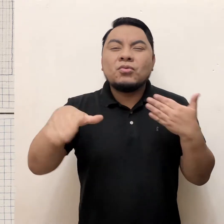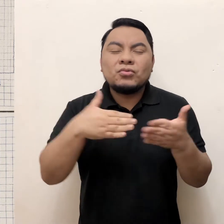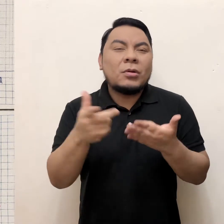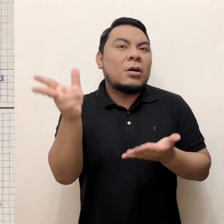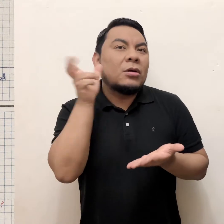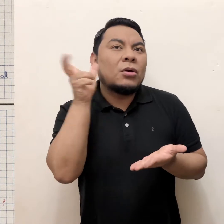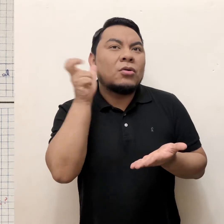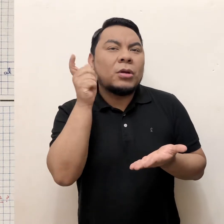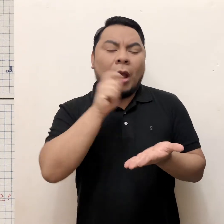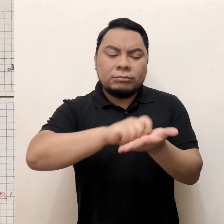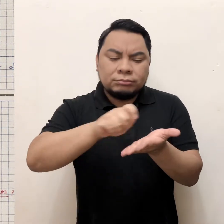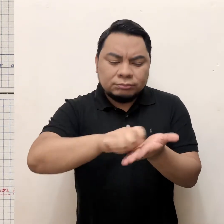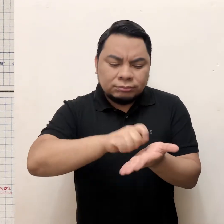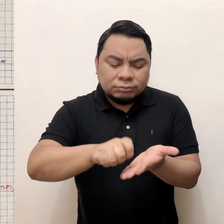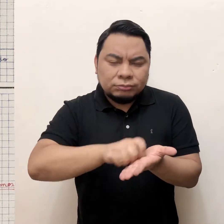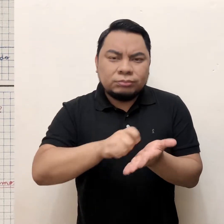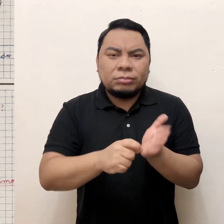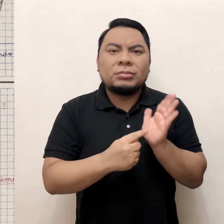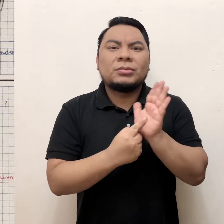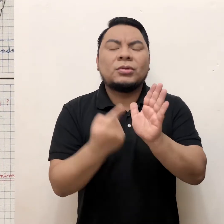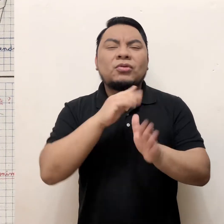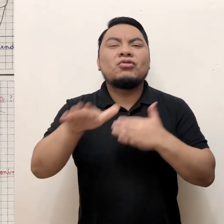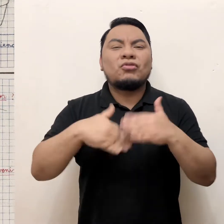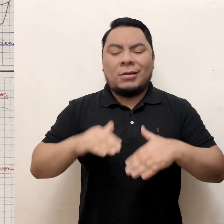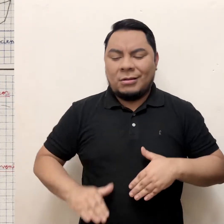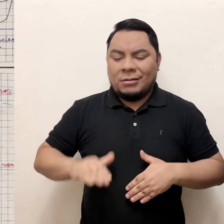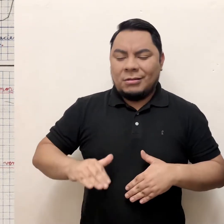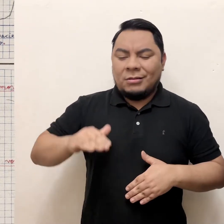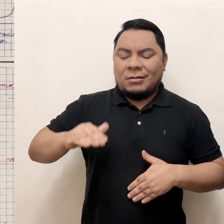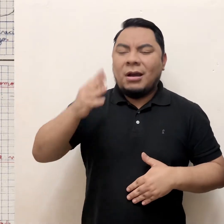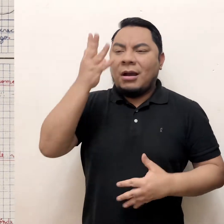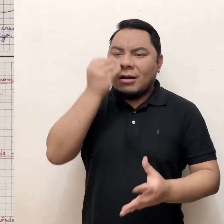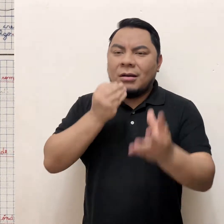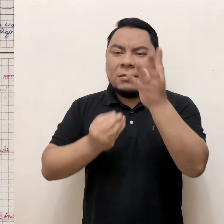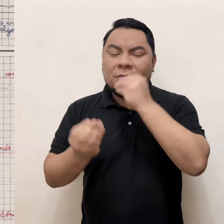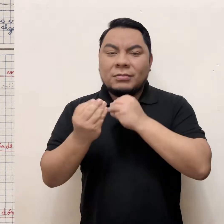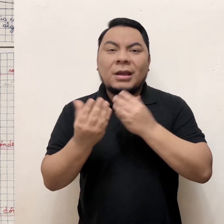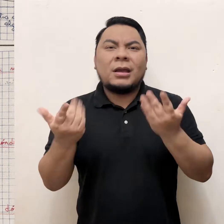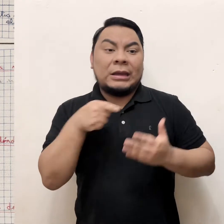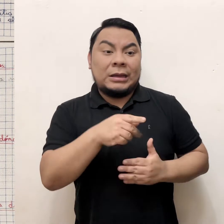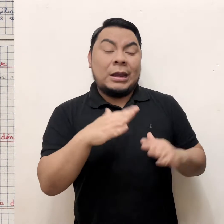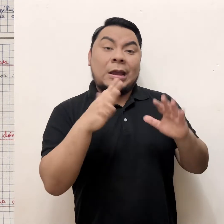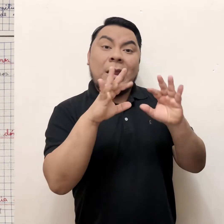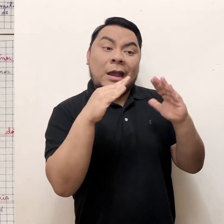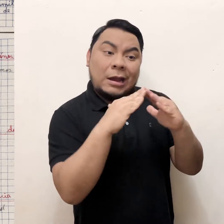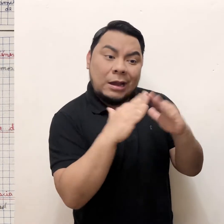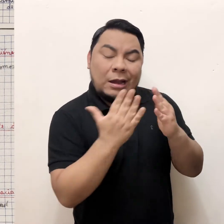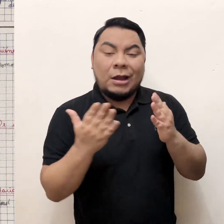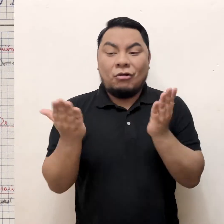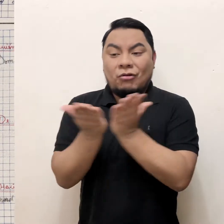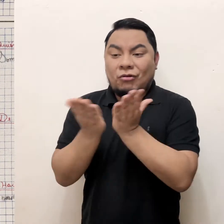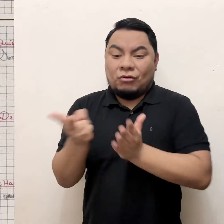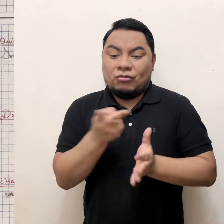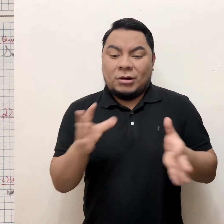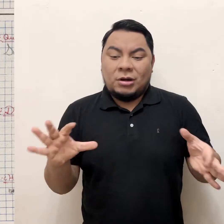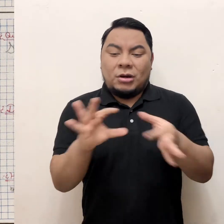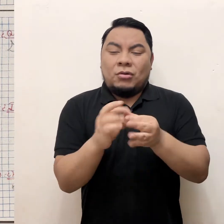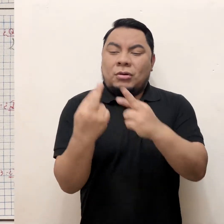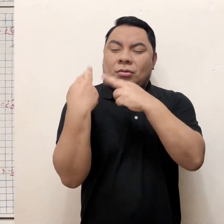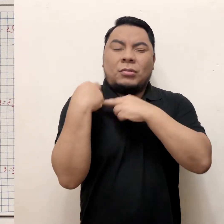un aspecto de esa etapa de formación en el que el hogar y el colegio juegan un rol